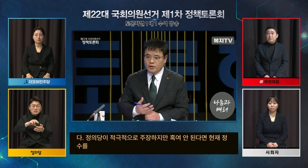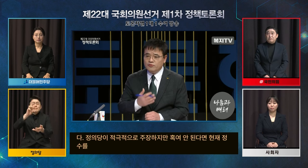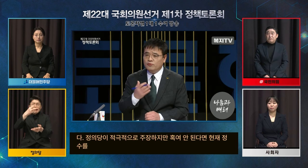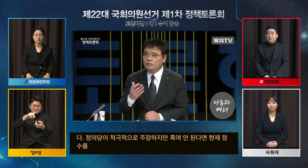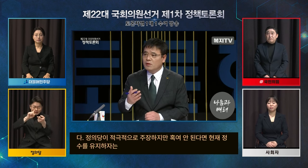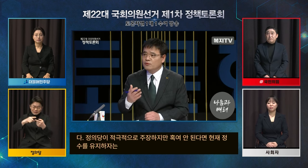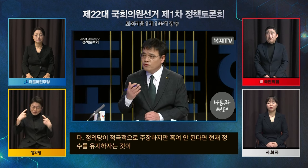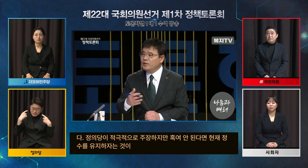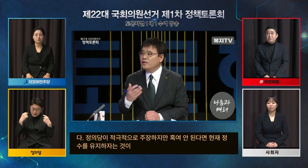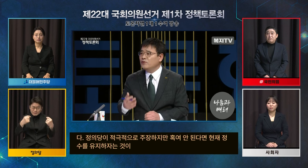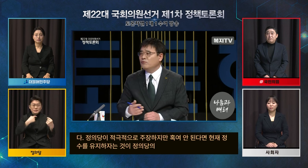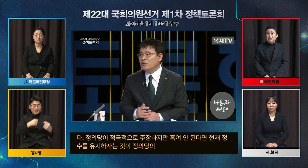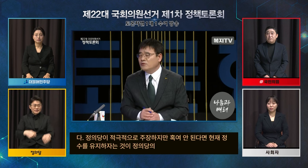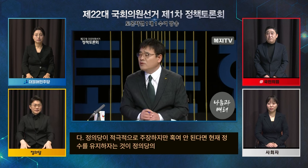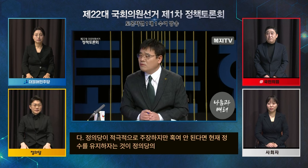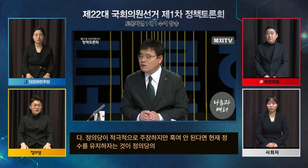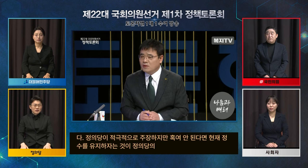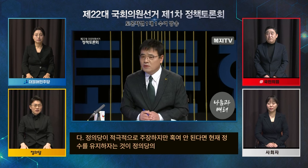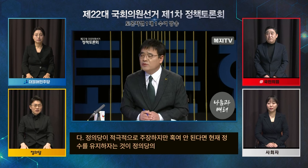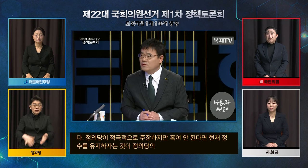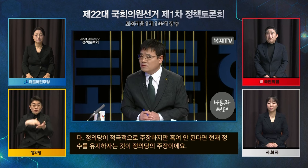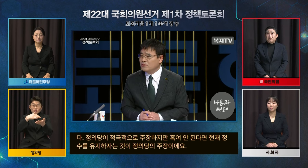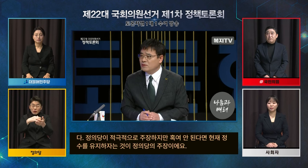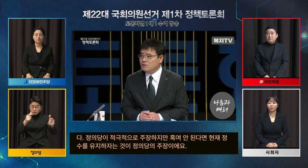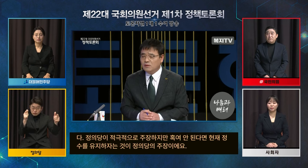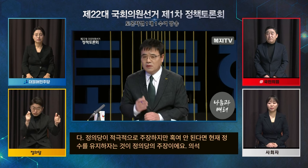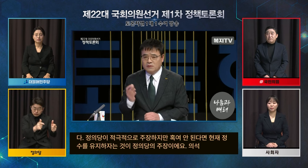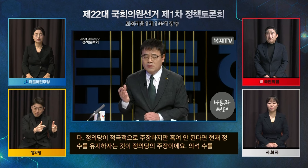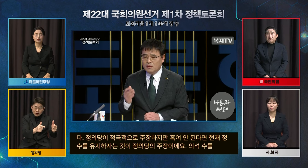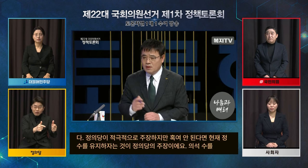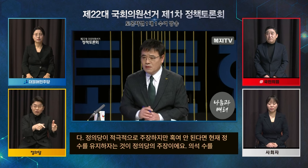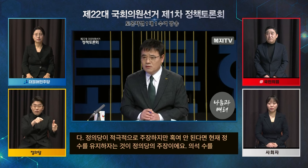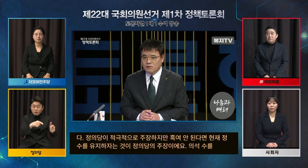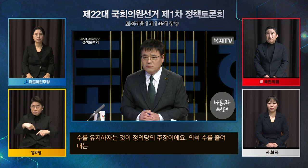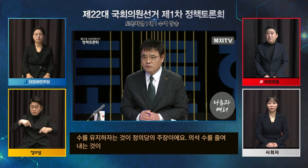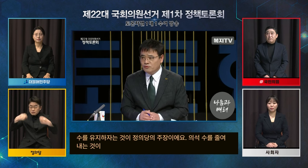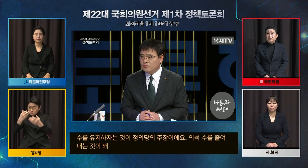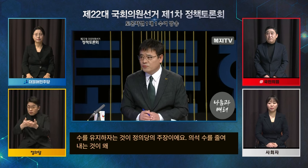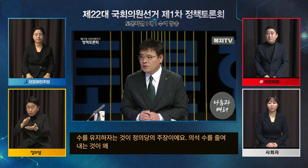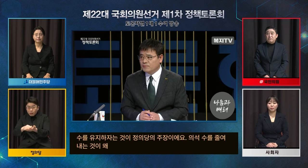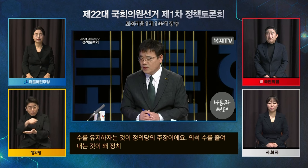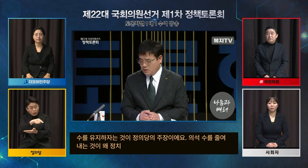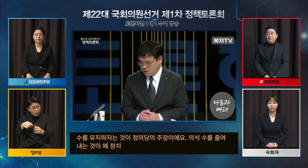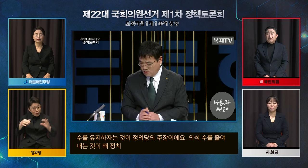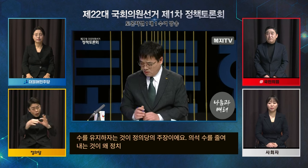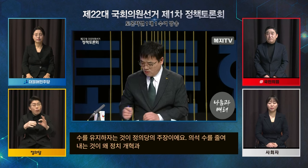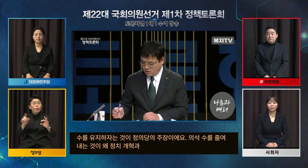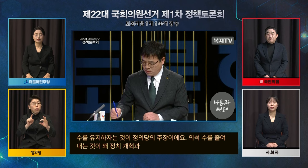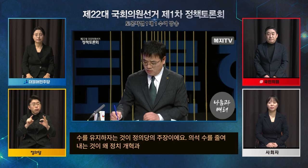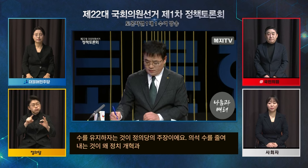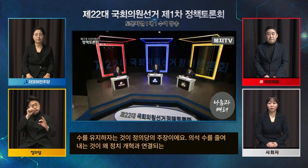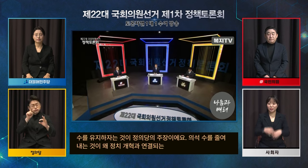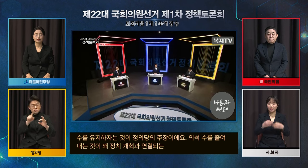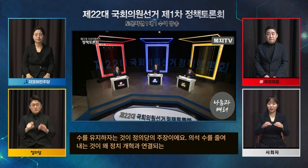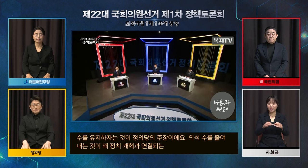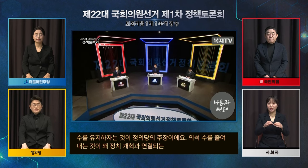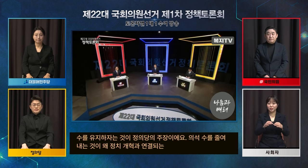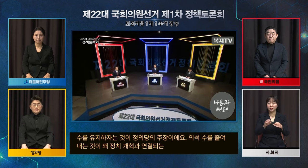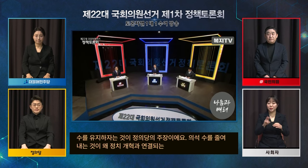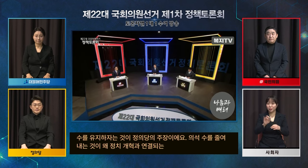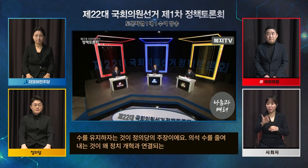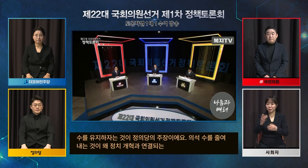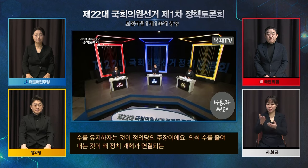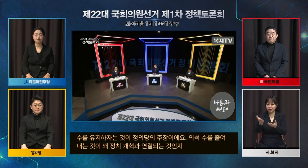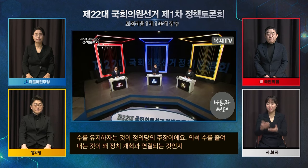국회의원 수를 줄여내는 것이 왜 정치 개혁과 이어지는 것인지 그것에 대해서 얘기를 적극적으로 주셨으면 좋겠습니다. 김영배 민주당 의원님.